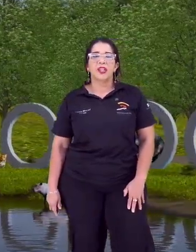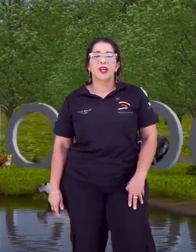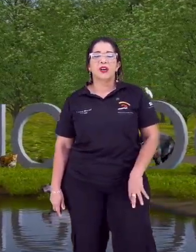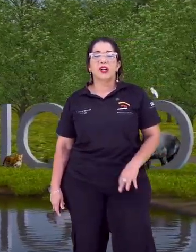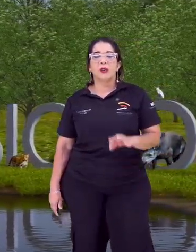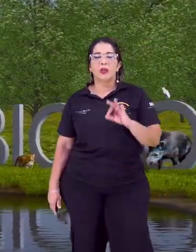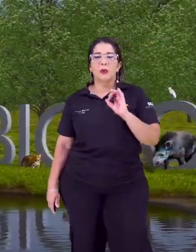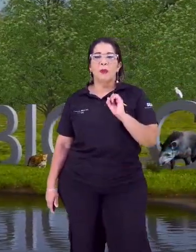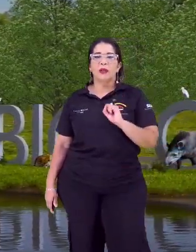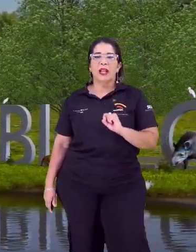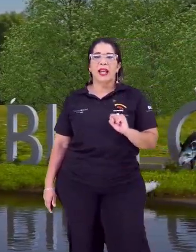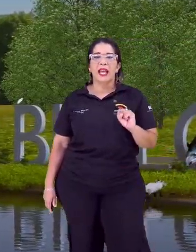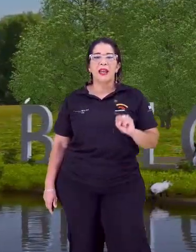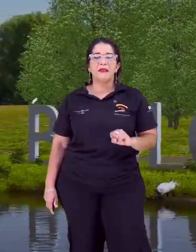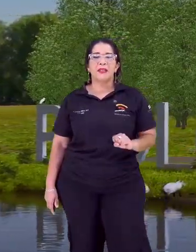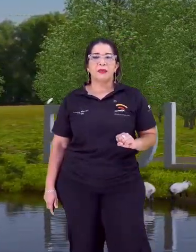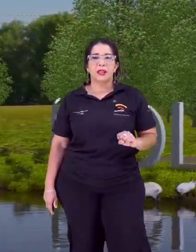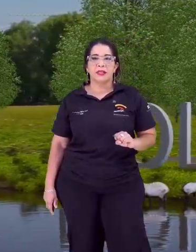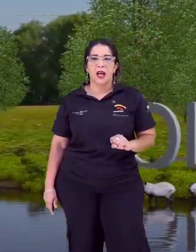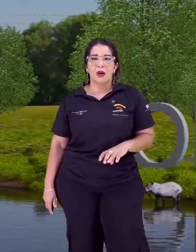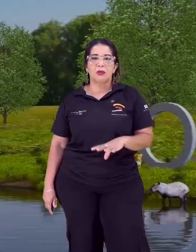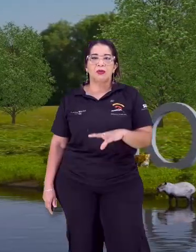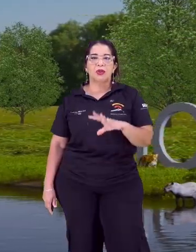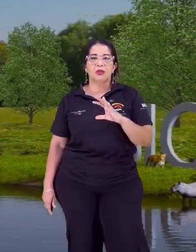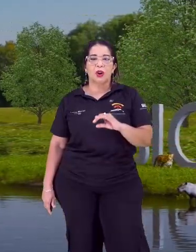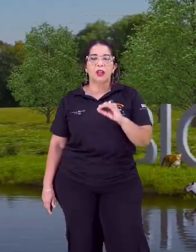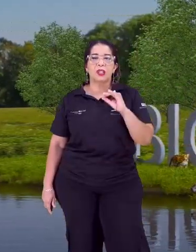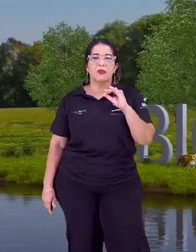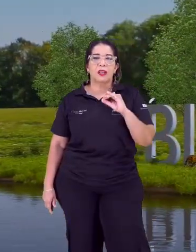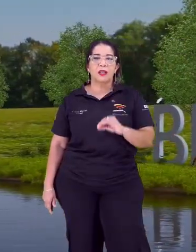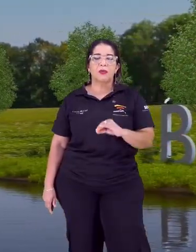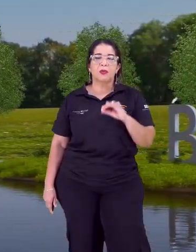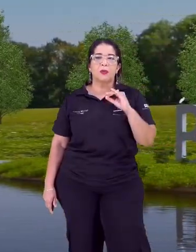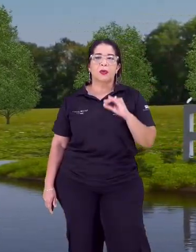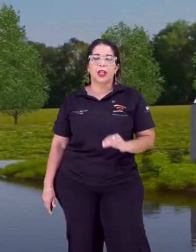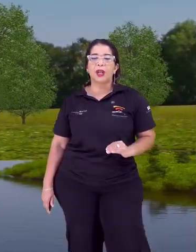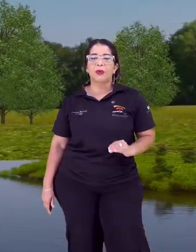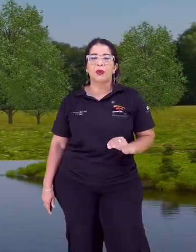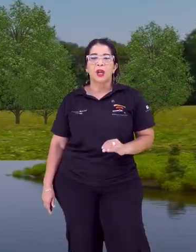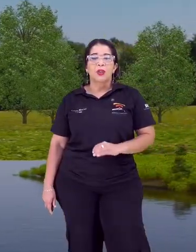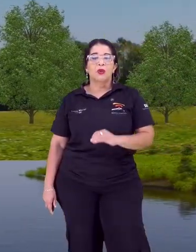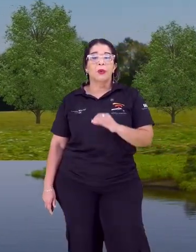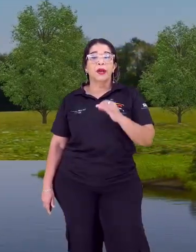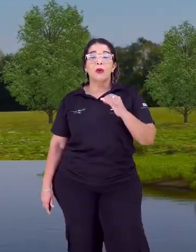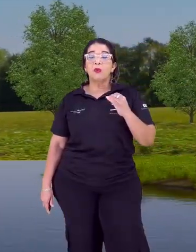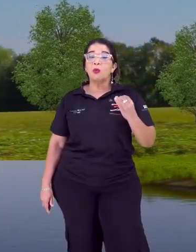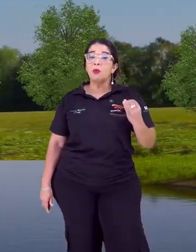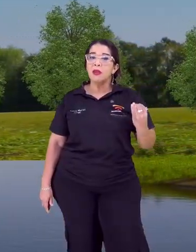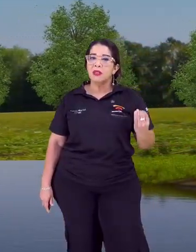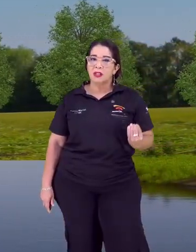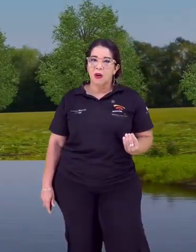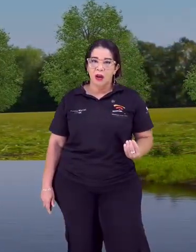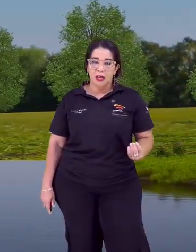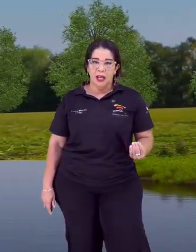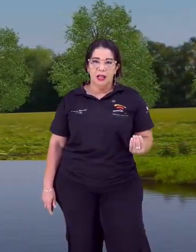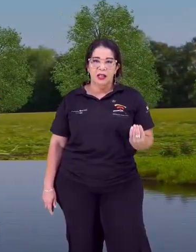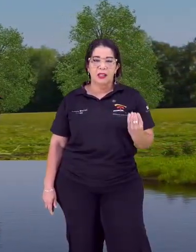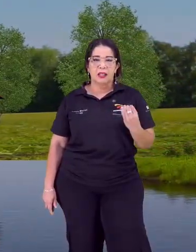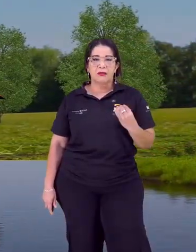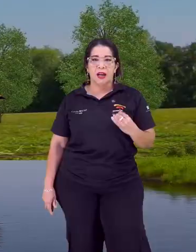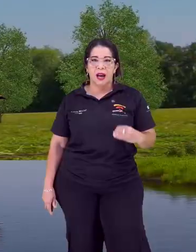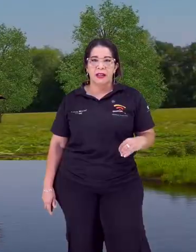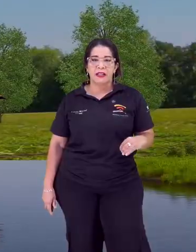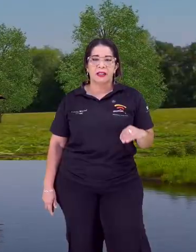É isso aí, agora é o nosso momento da revisão dessa aula, onde nós falamos um pouquinho sobre algumas das